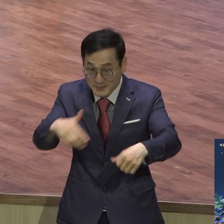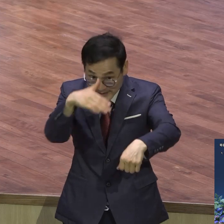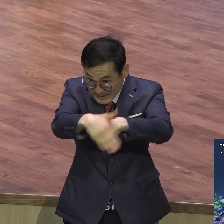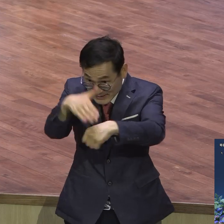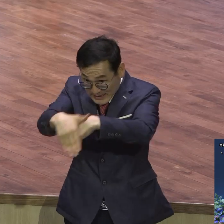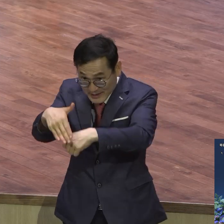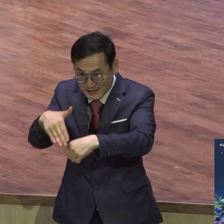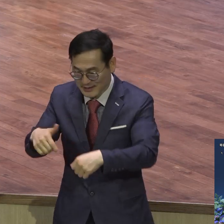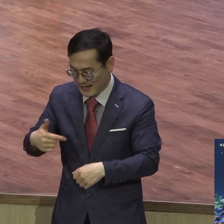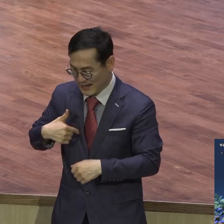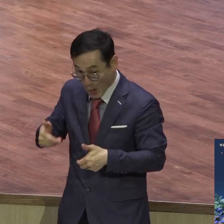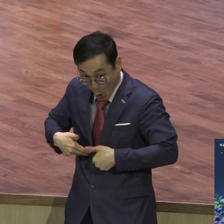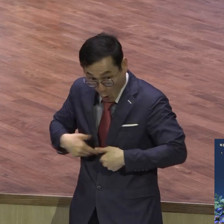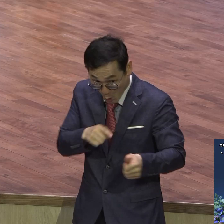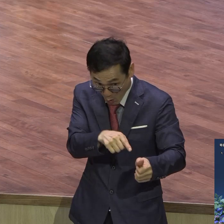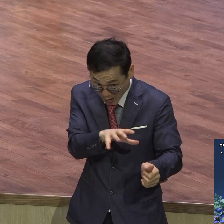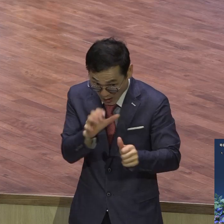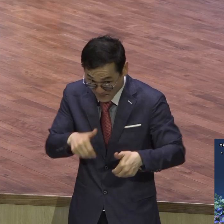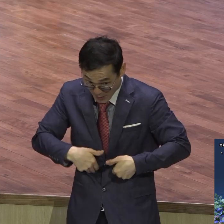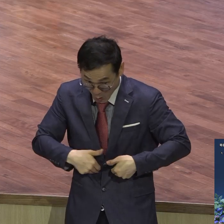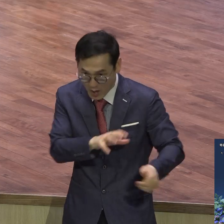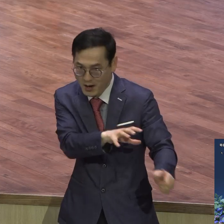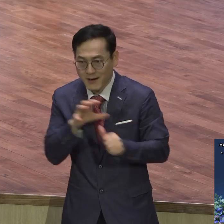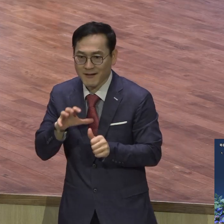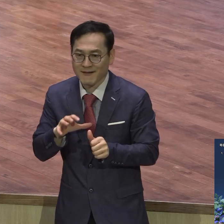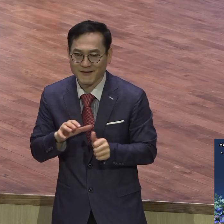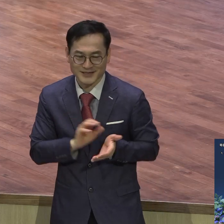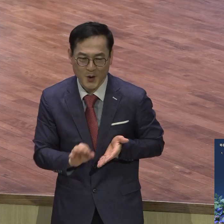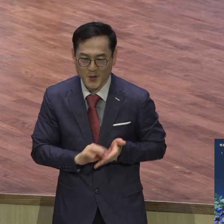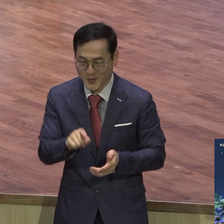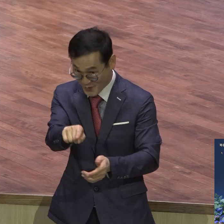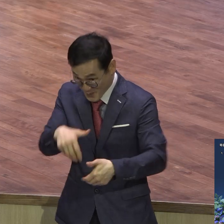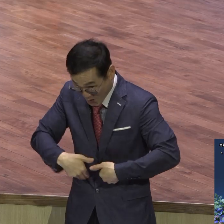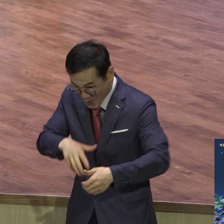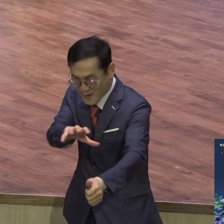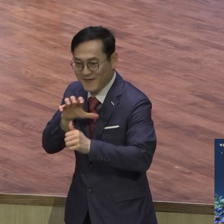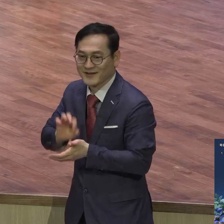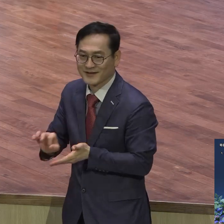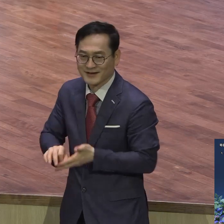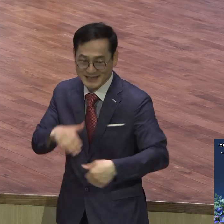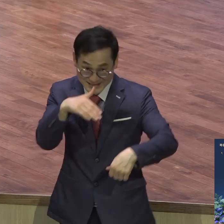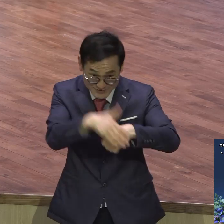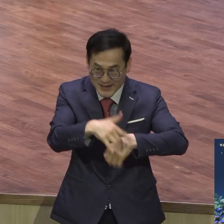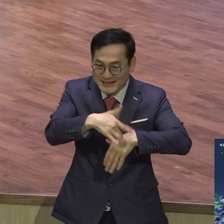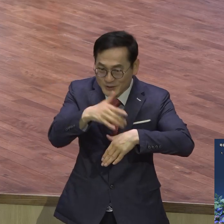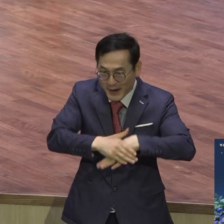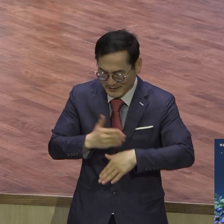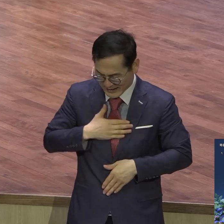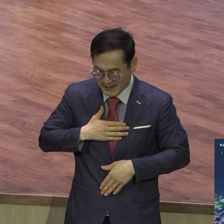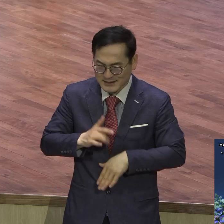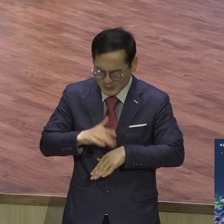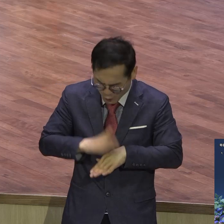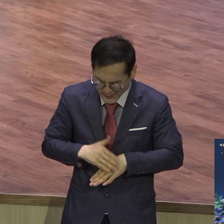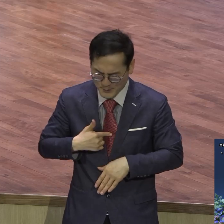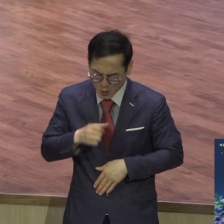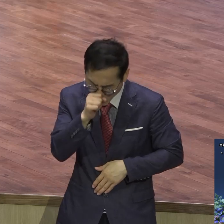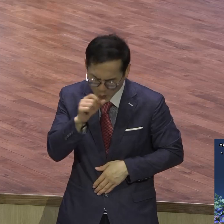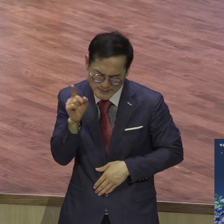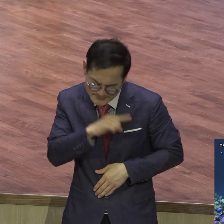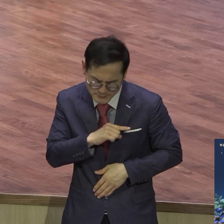저는 그려봐요 제 자존심관 이따 갔어봤어요 하나님 제 성격 제 체질 제 습관 저 문화 내가 뭘 자고